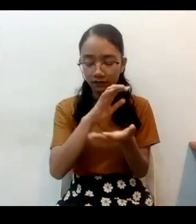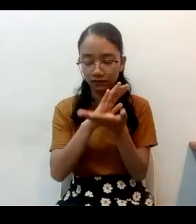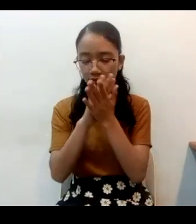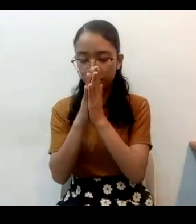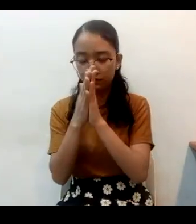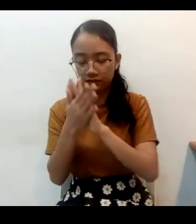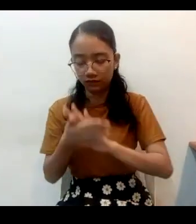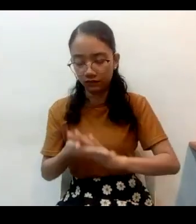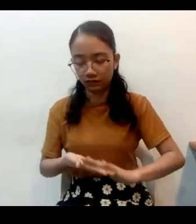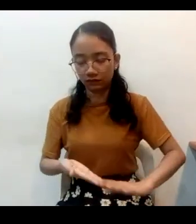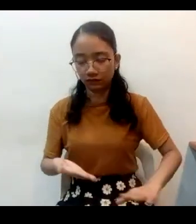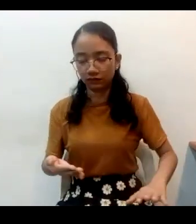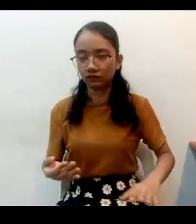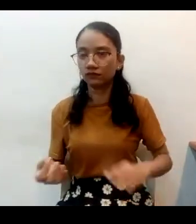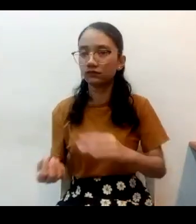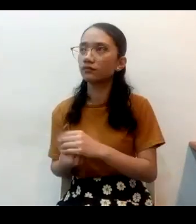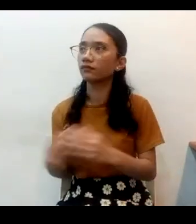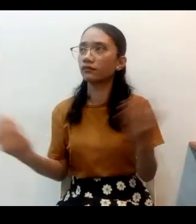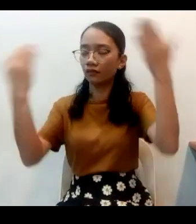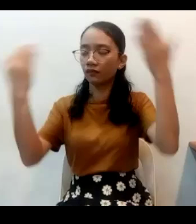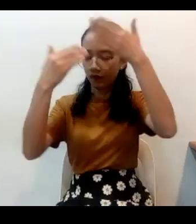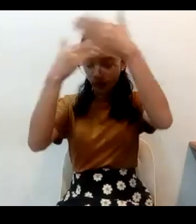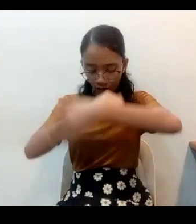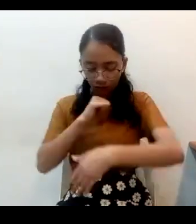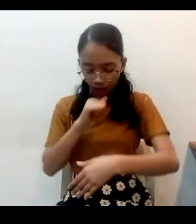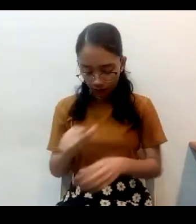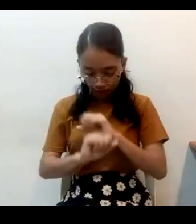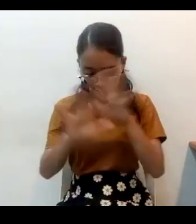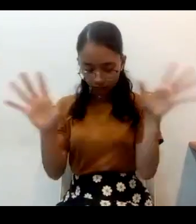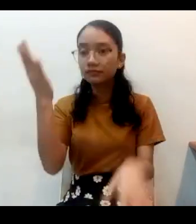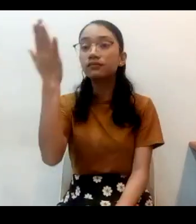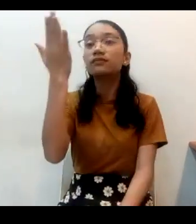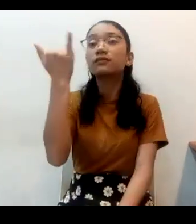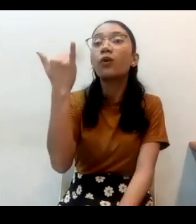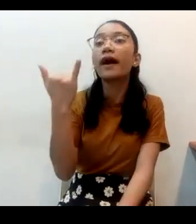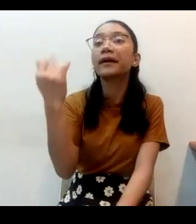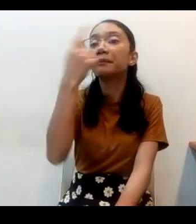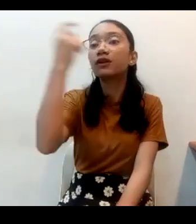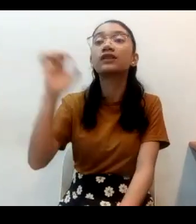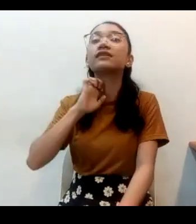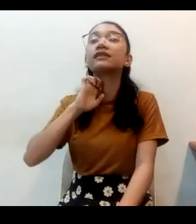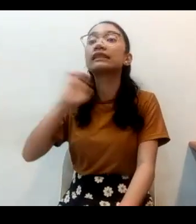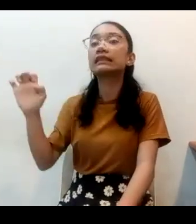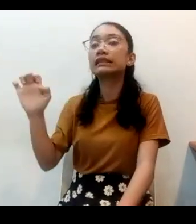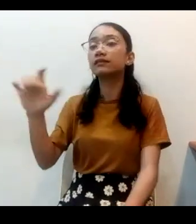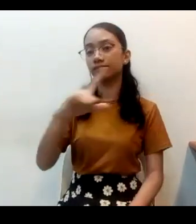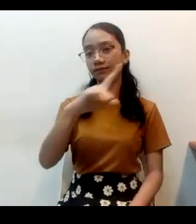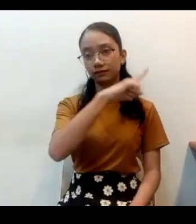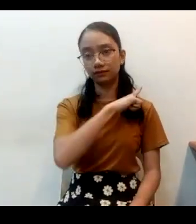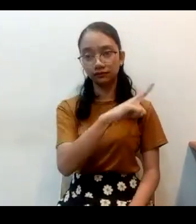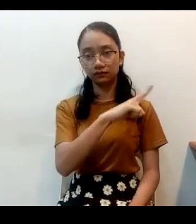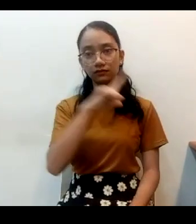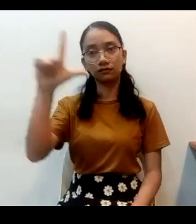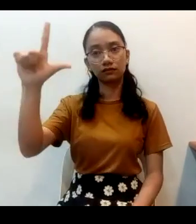mata ay palabo ng palabo. because of the laziness. Dahil po sa katamaran. Let's look at the chapter 1,